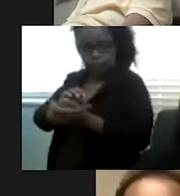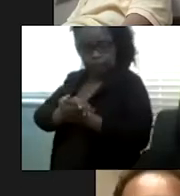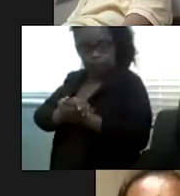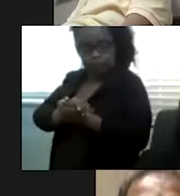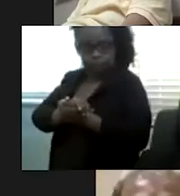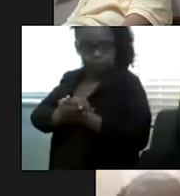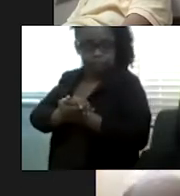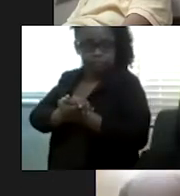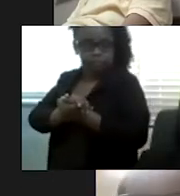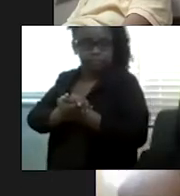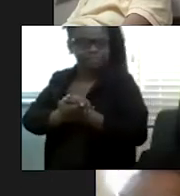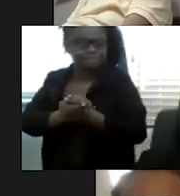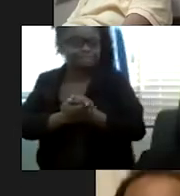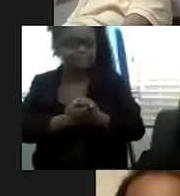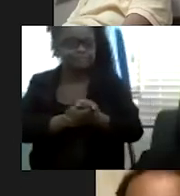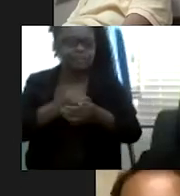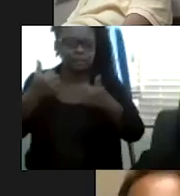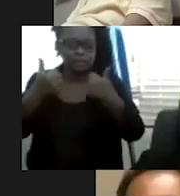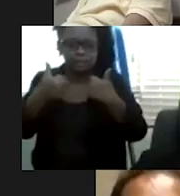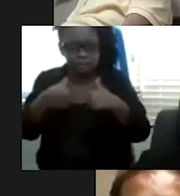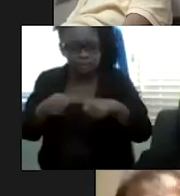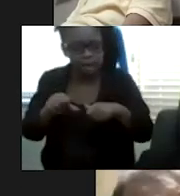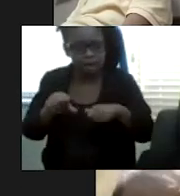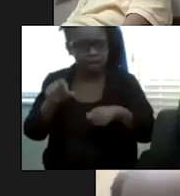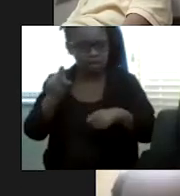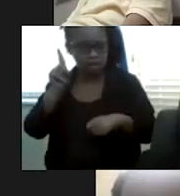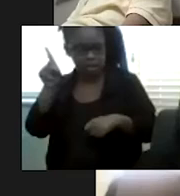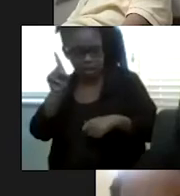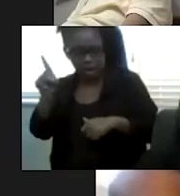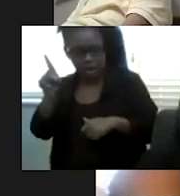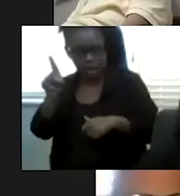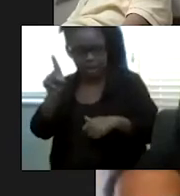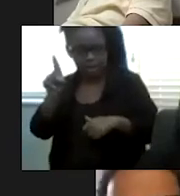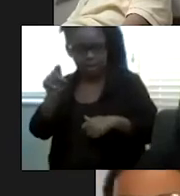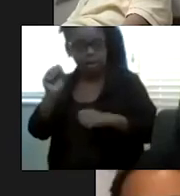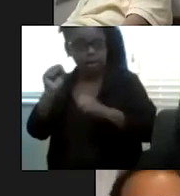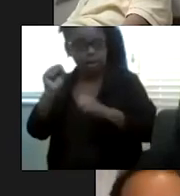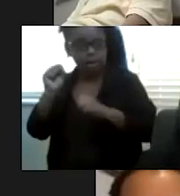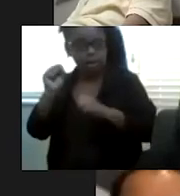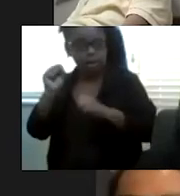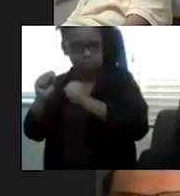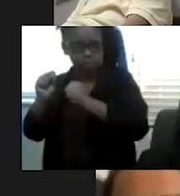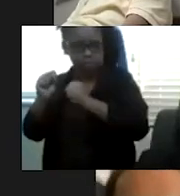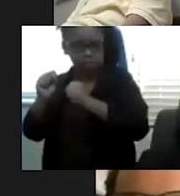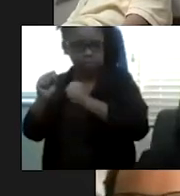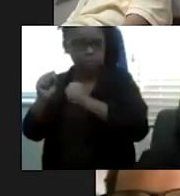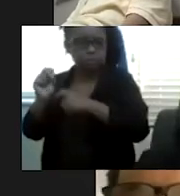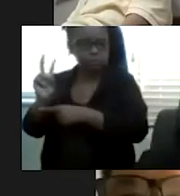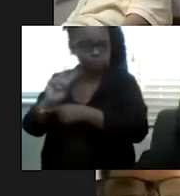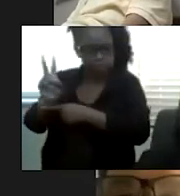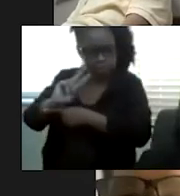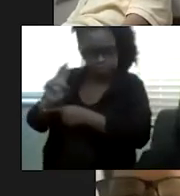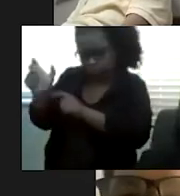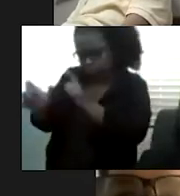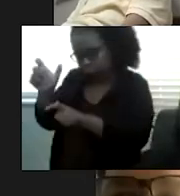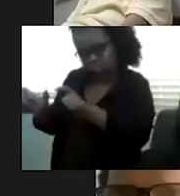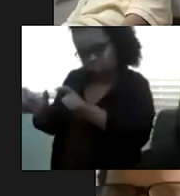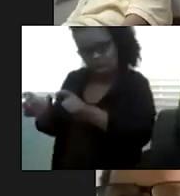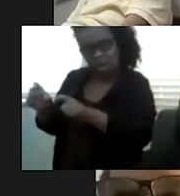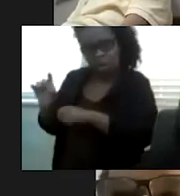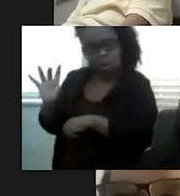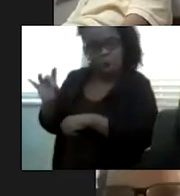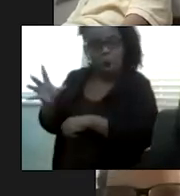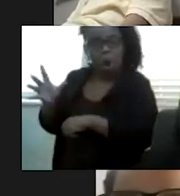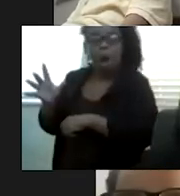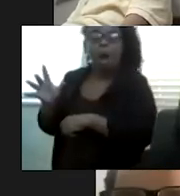estar ali levando aqueles guardas, como nosso amigo e vereador Cláudio